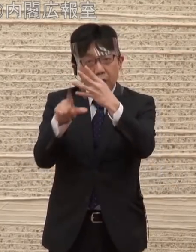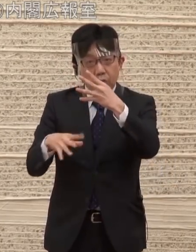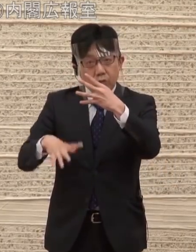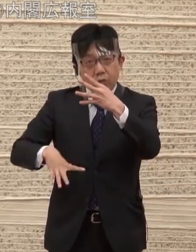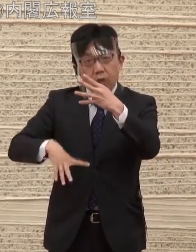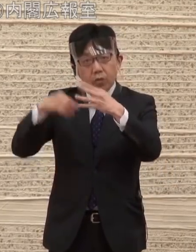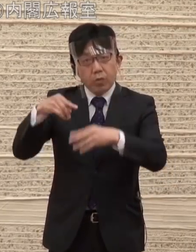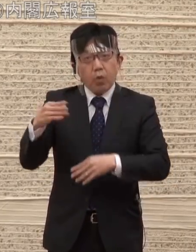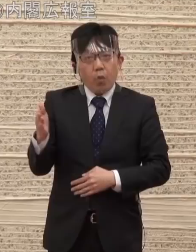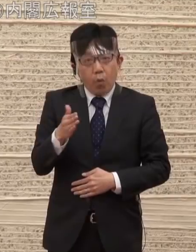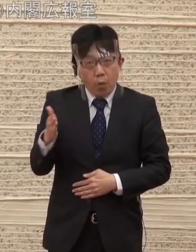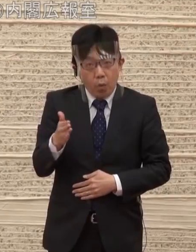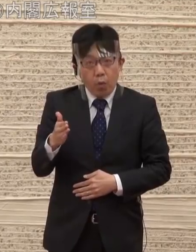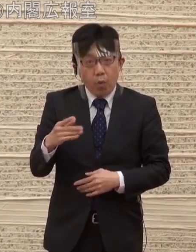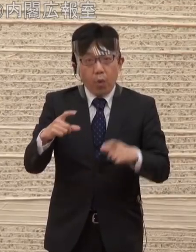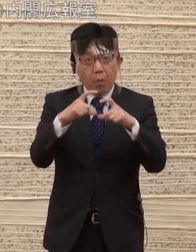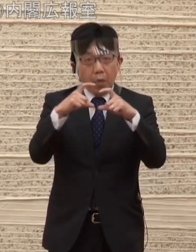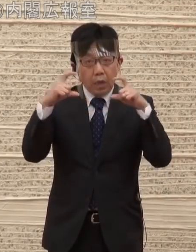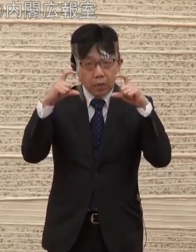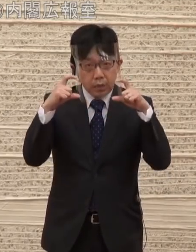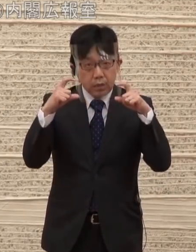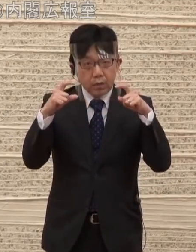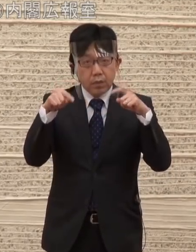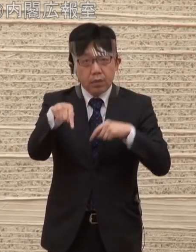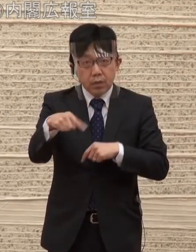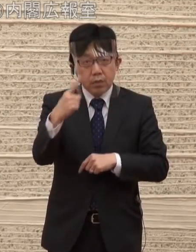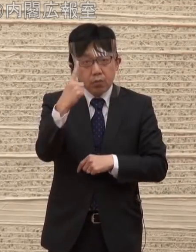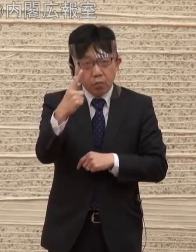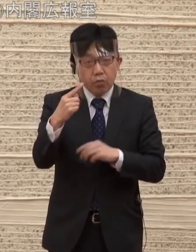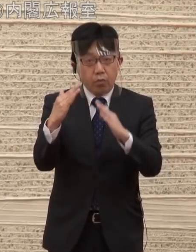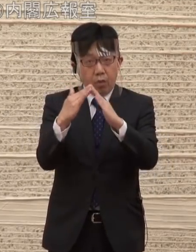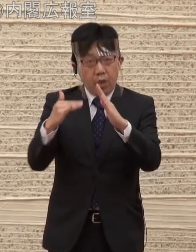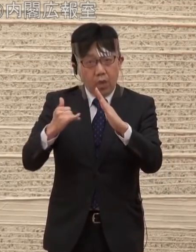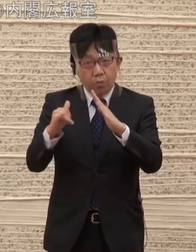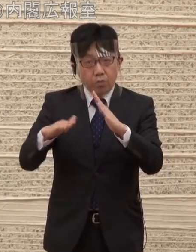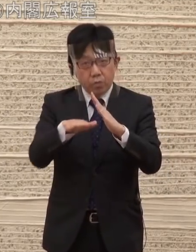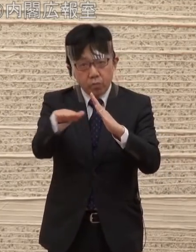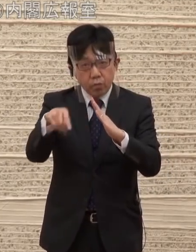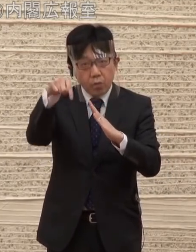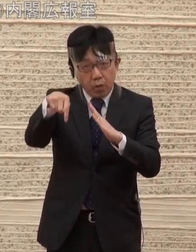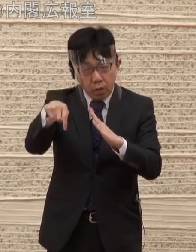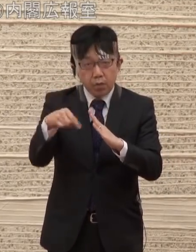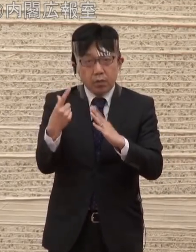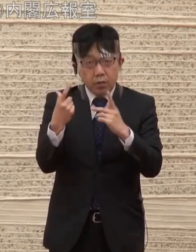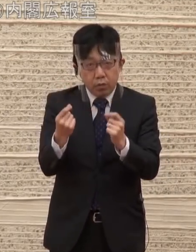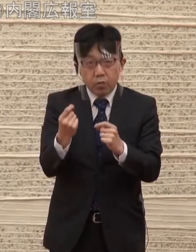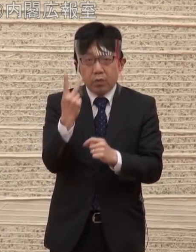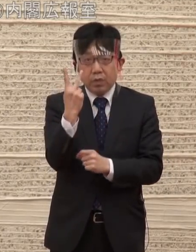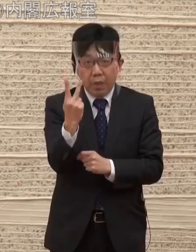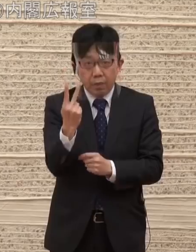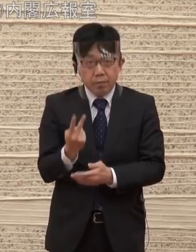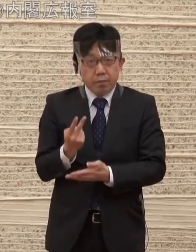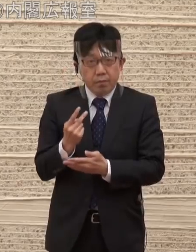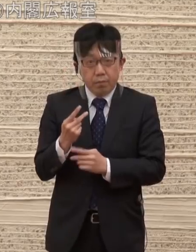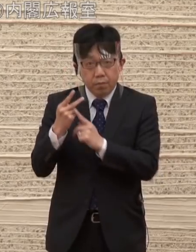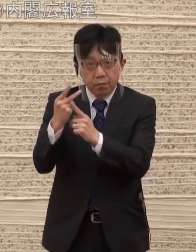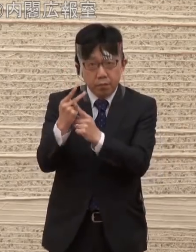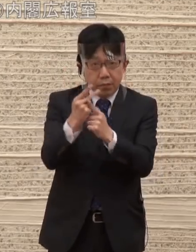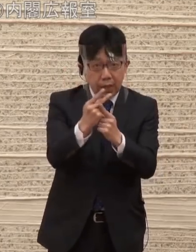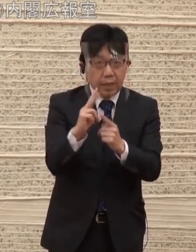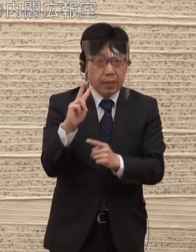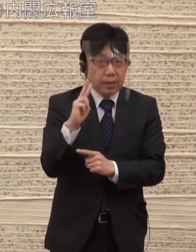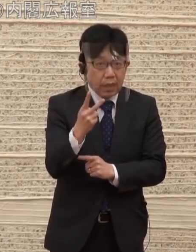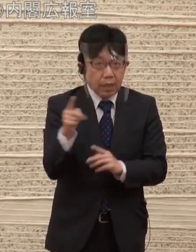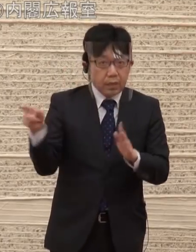政府はがマスク1世帯当たり2枚配布するという方針を決めましたしかしまぁこの2ヶ月余り経過